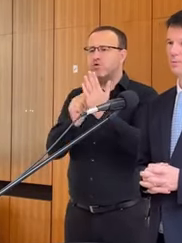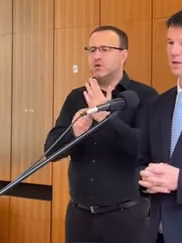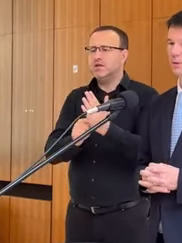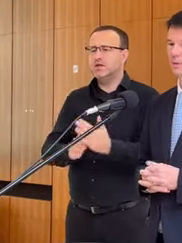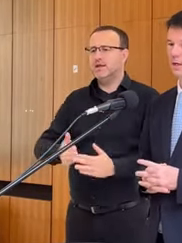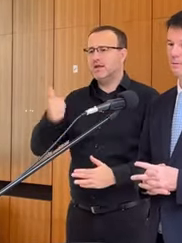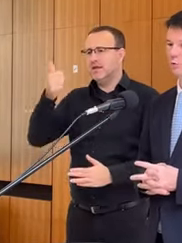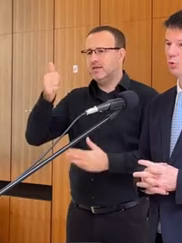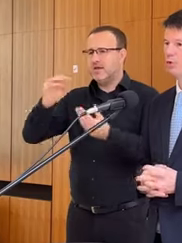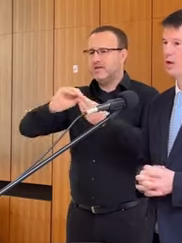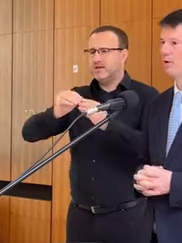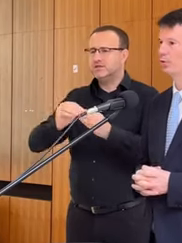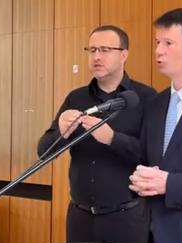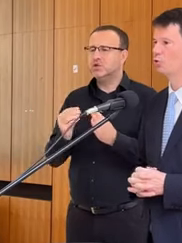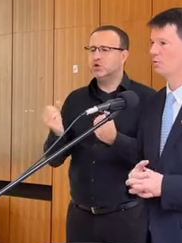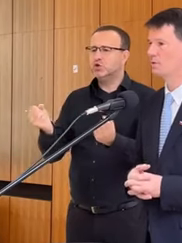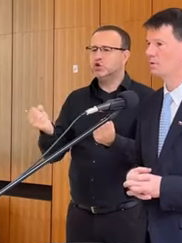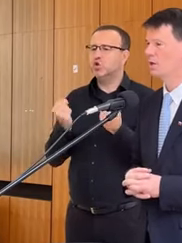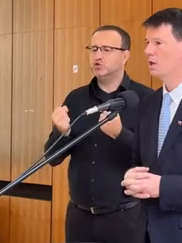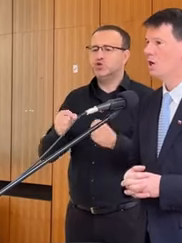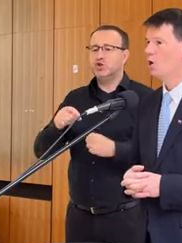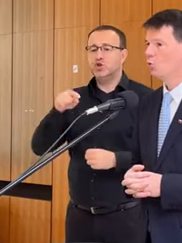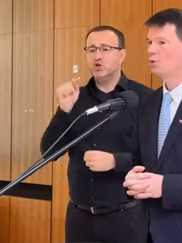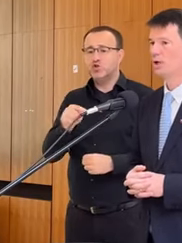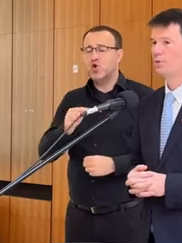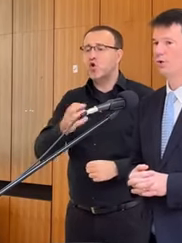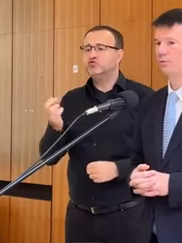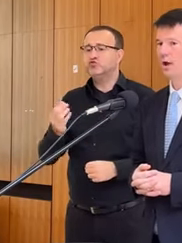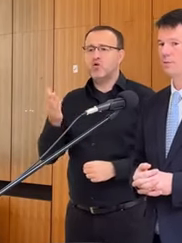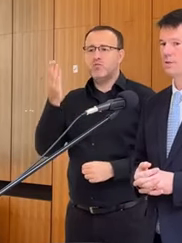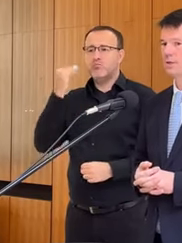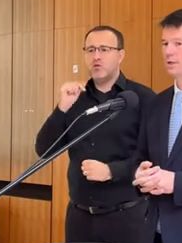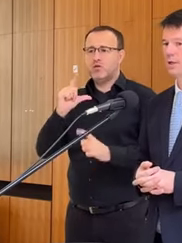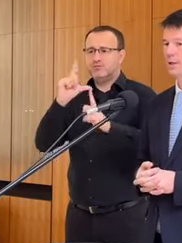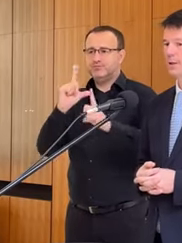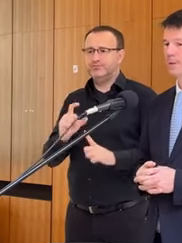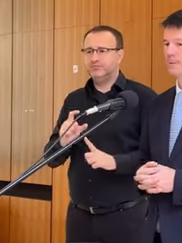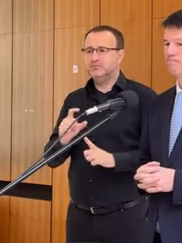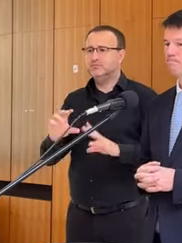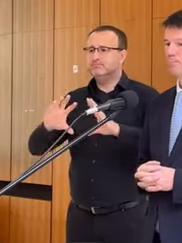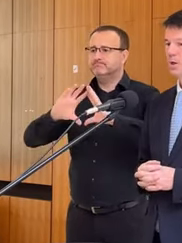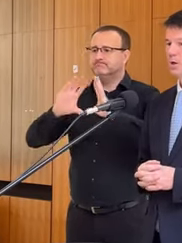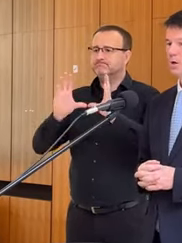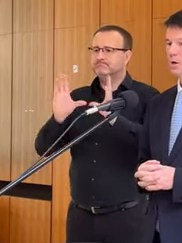vec je samozrejme teda dodržiavať to, čo sme si ustanovili v rámci